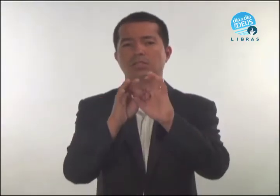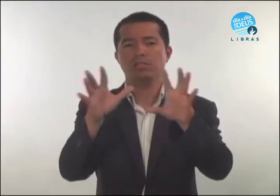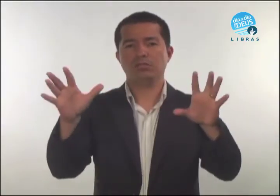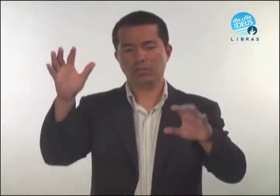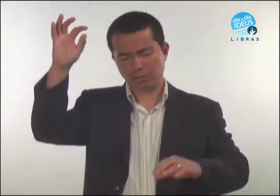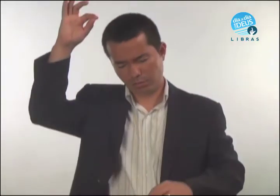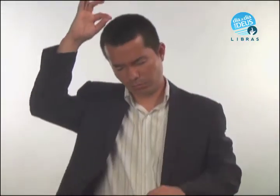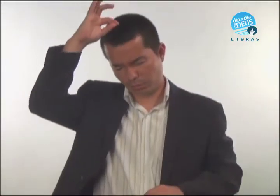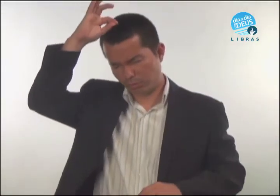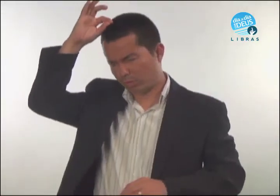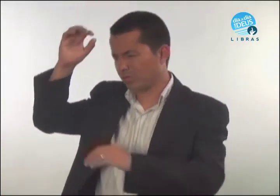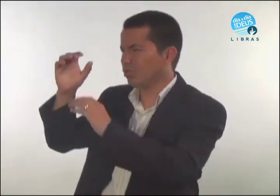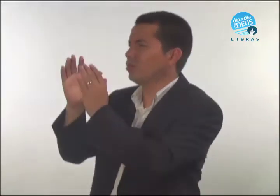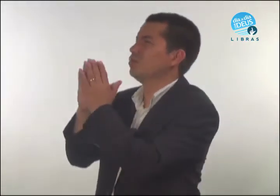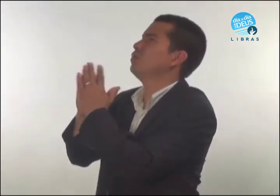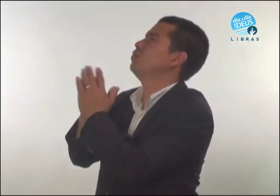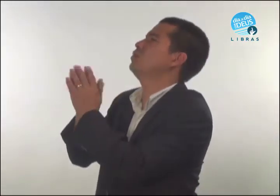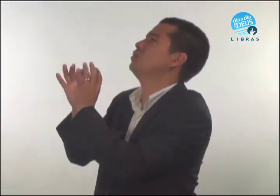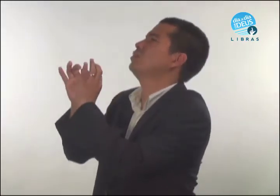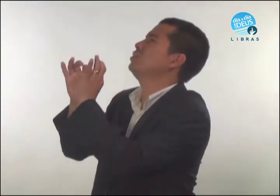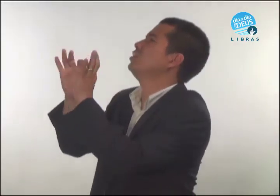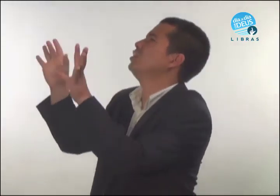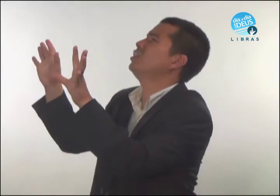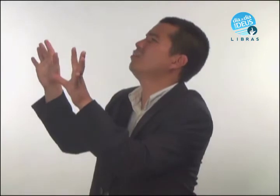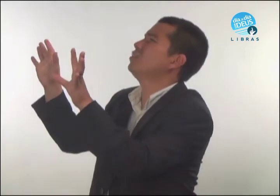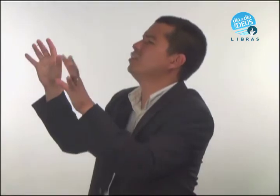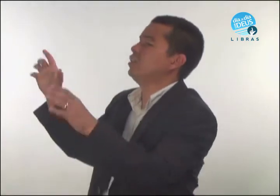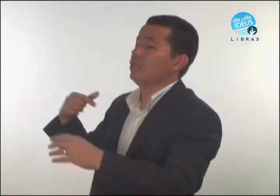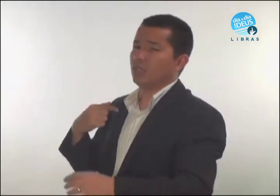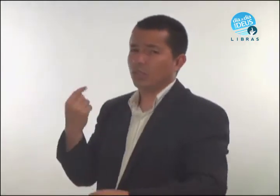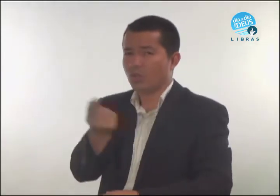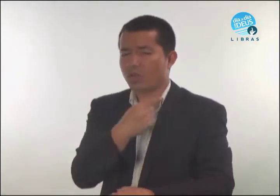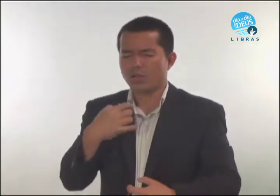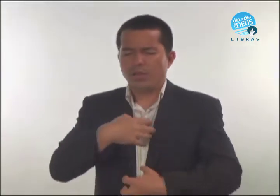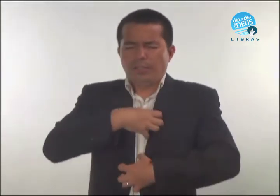com arrependimento e quebrantamento.